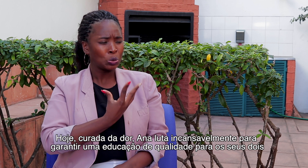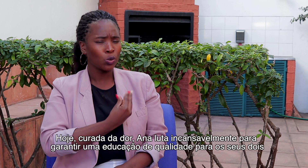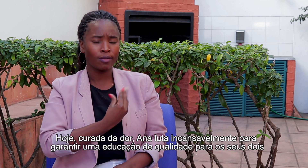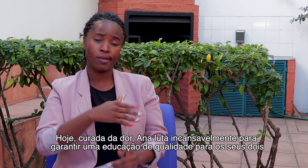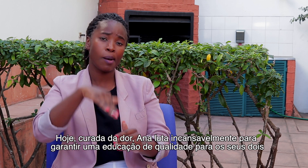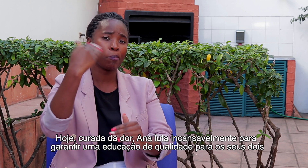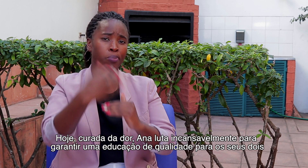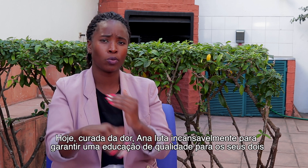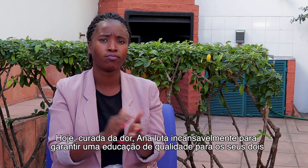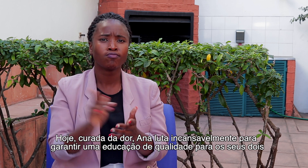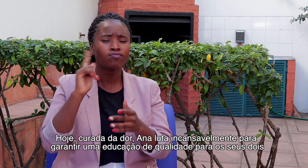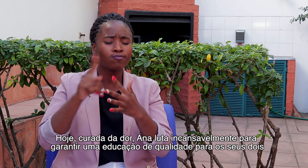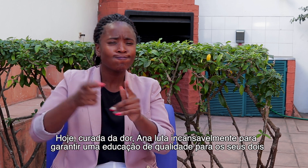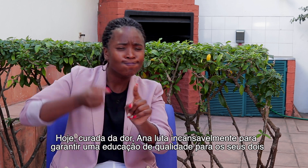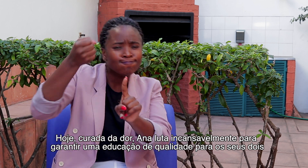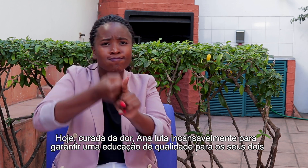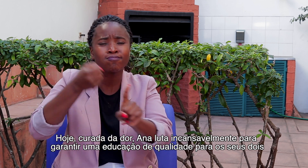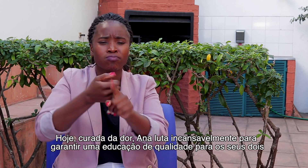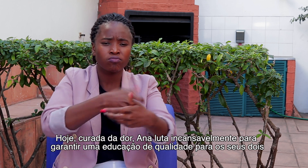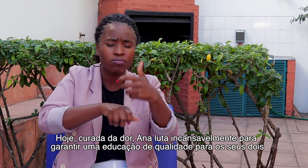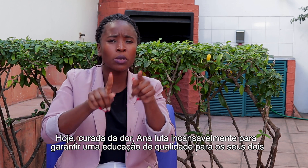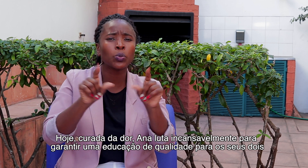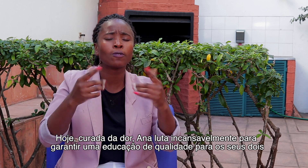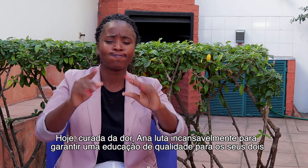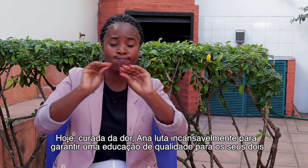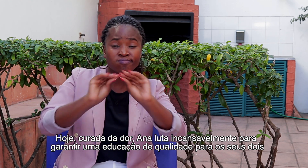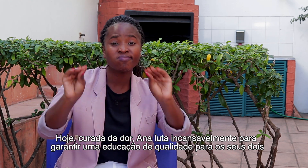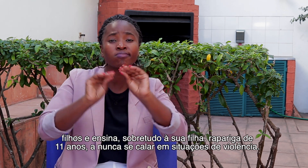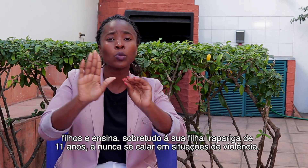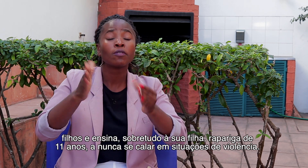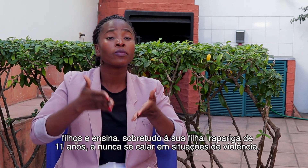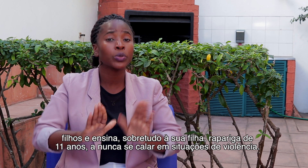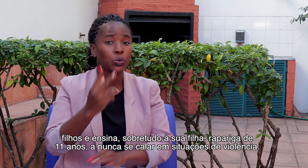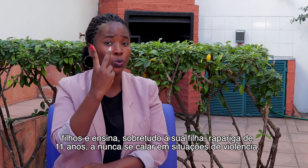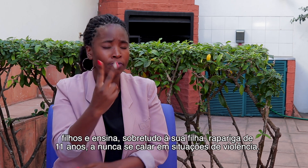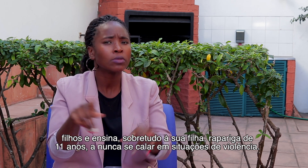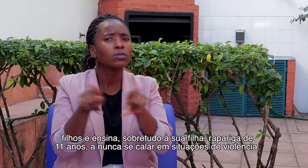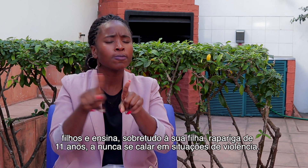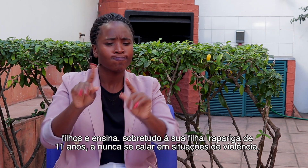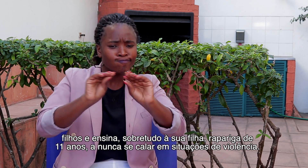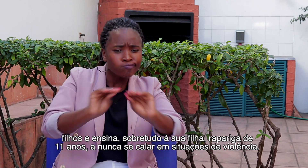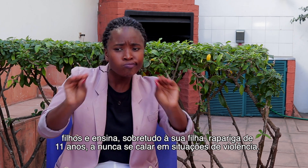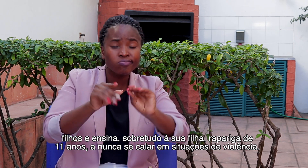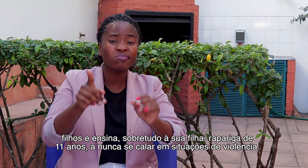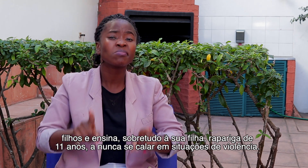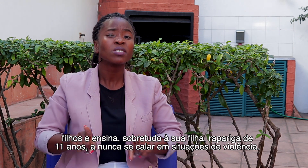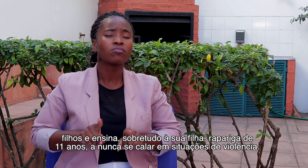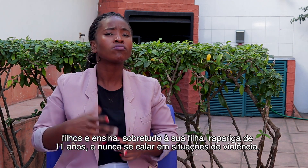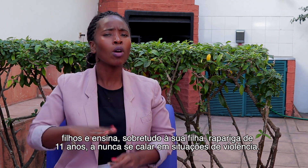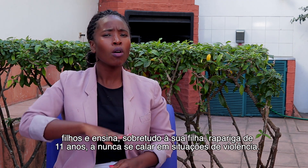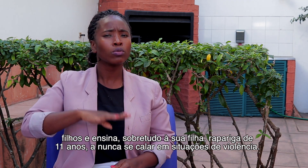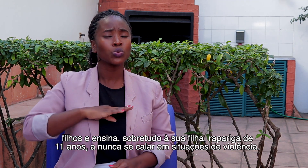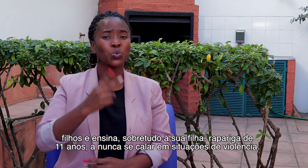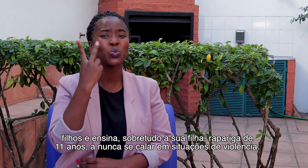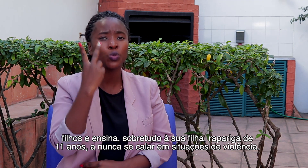luta incansavelmente para garantir uma educação de qualidade para os seus 2 filhos e ensina, sobretudo a sua